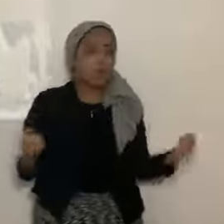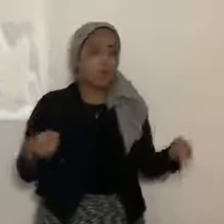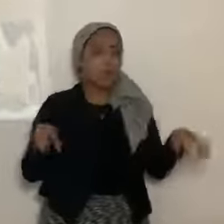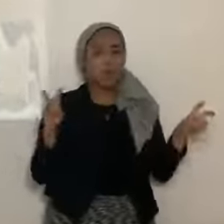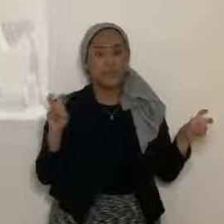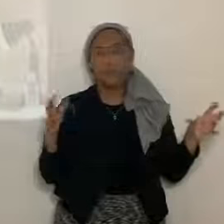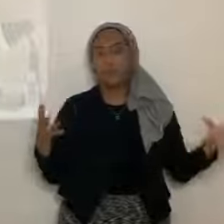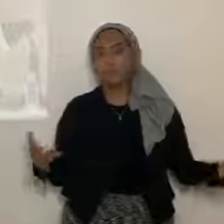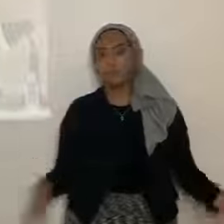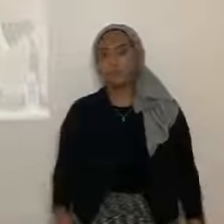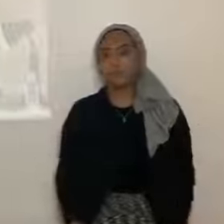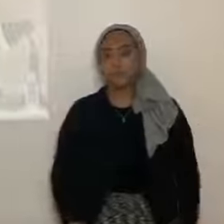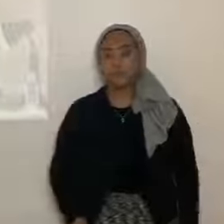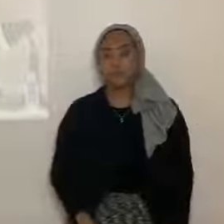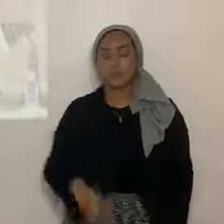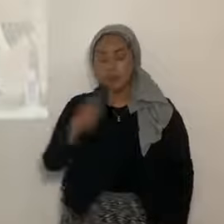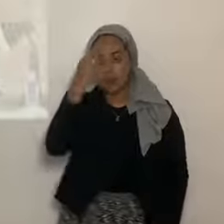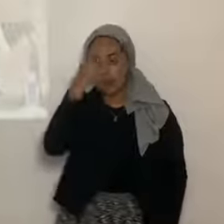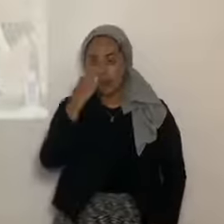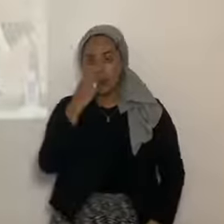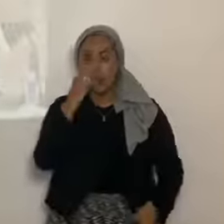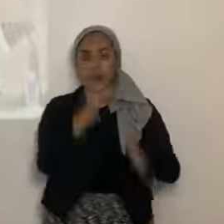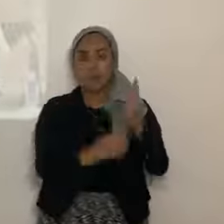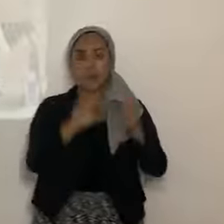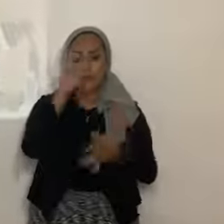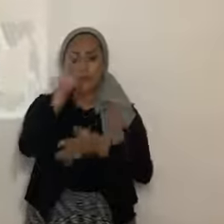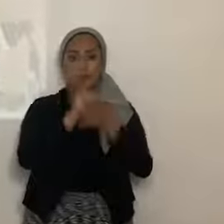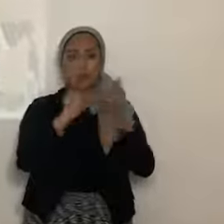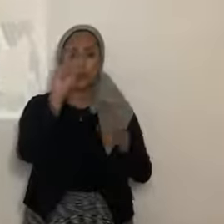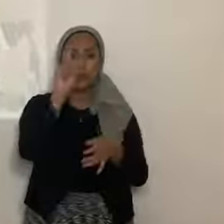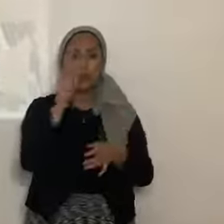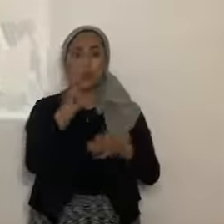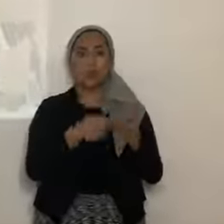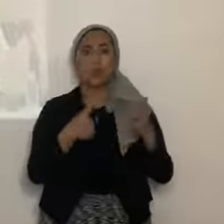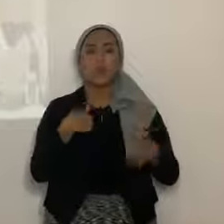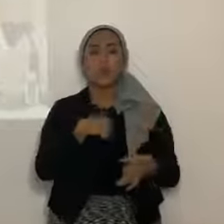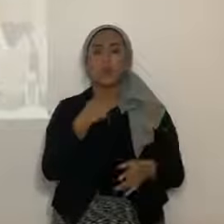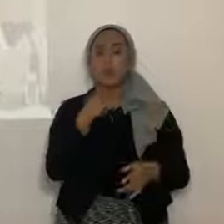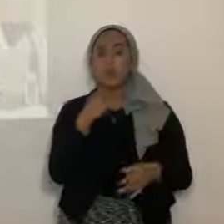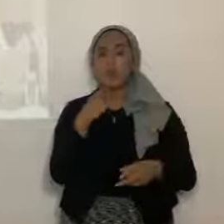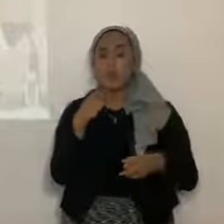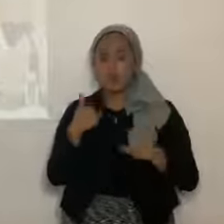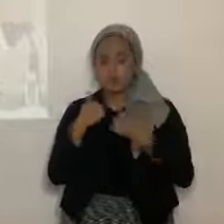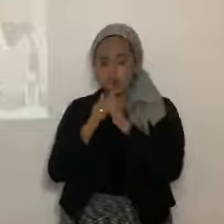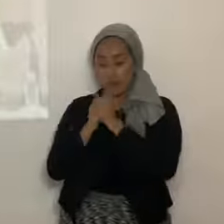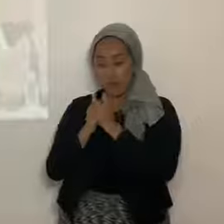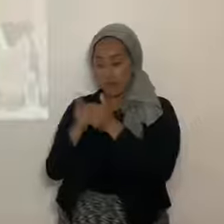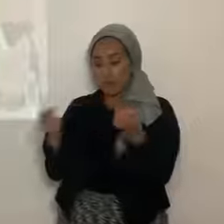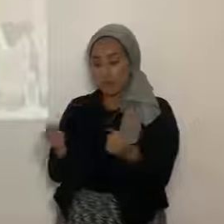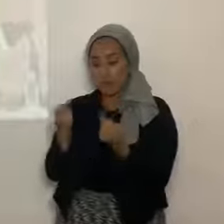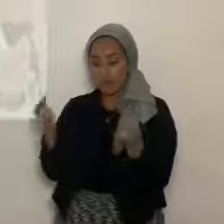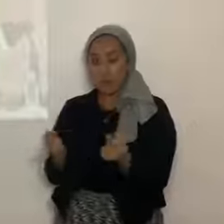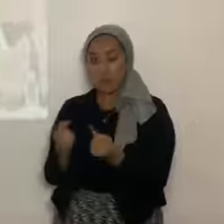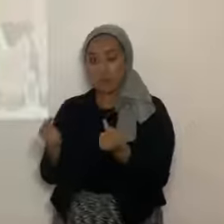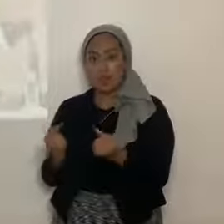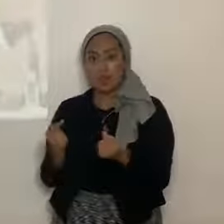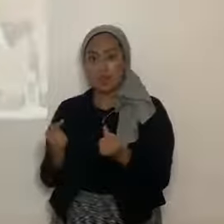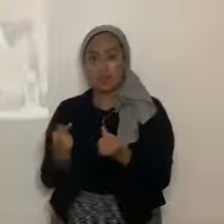la gran cosa. Romanos 6, verso 1, ¿qué pues diremos? ¿Perseveraremos en el pecado para que la gracia abunde? Si aquí está diciendo